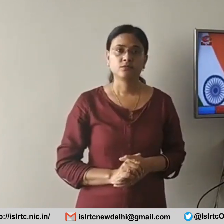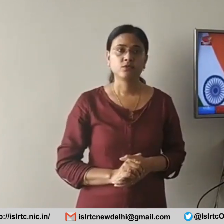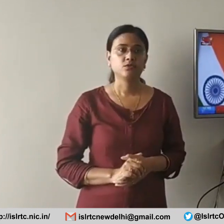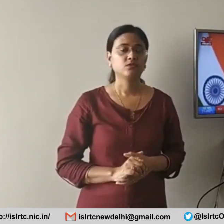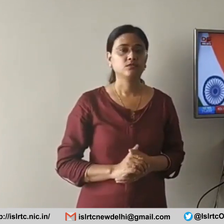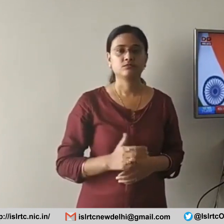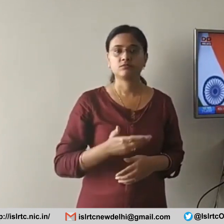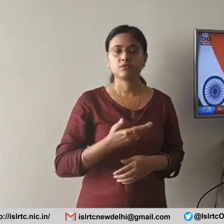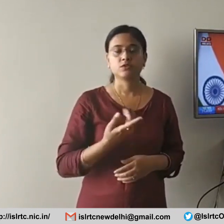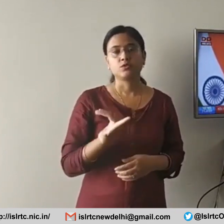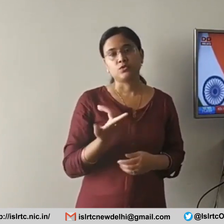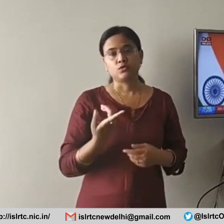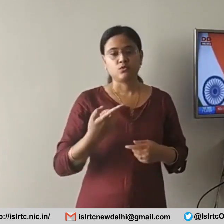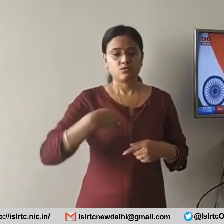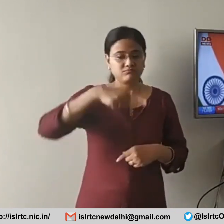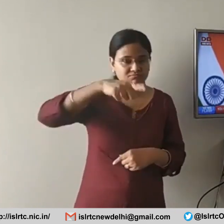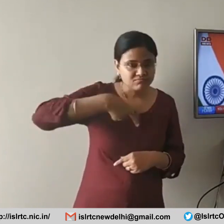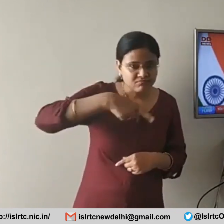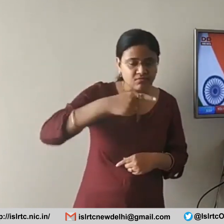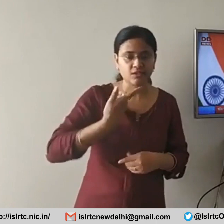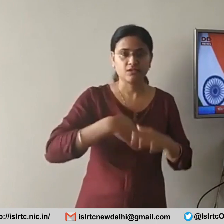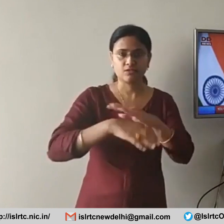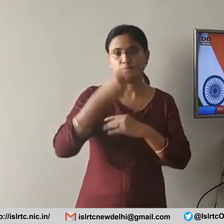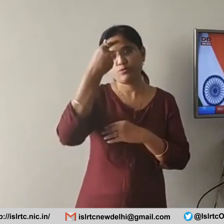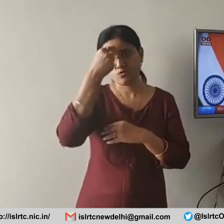किसी को आने जाने की परेशानी,